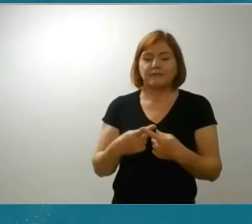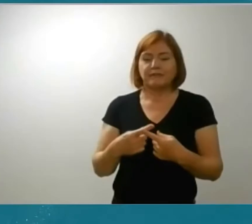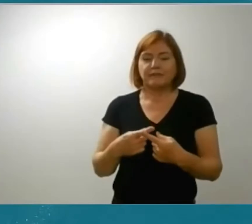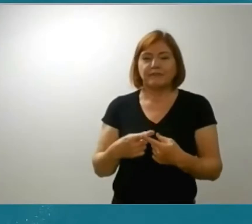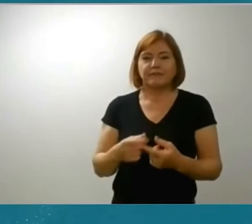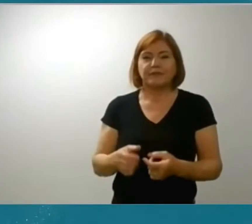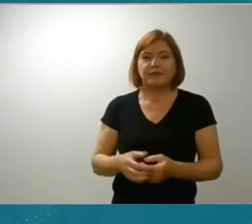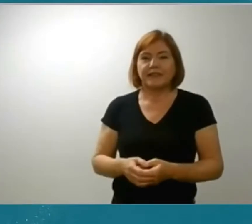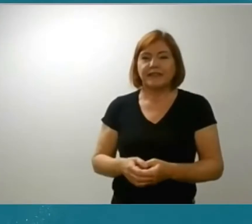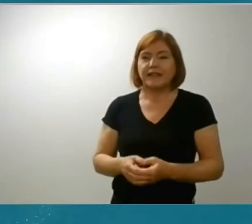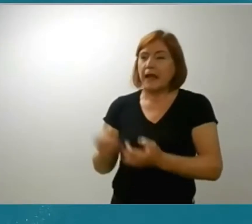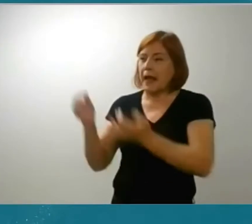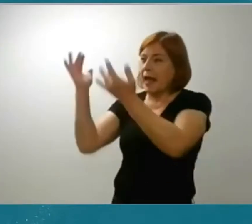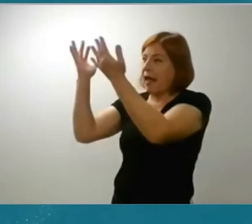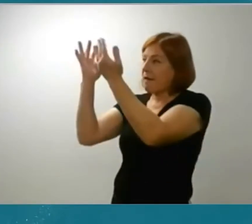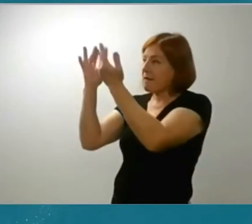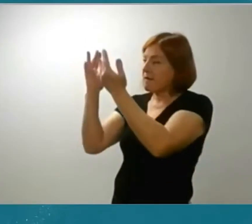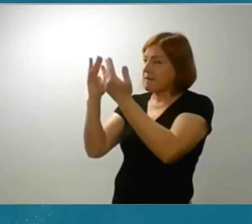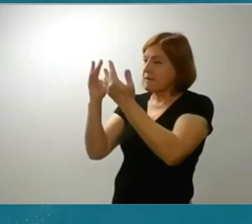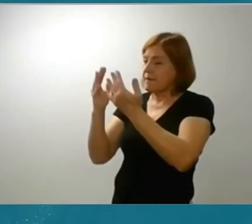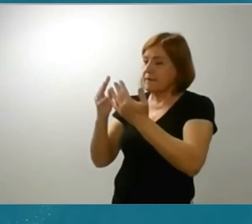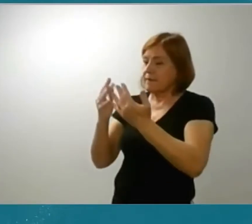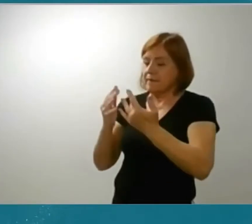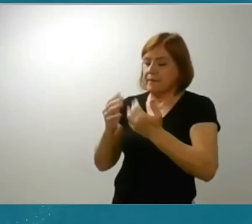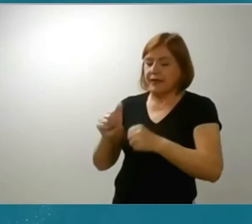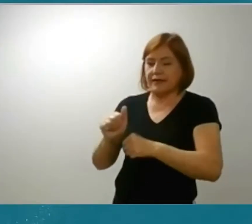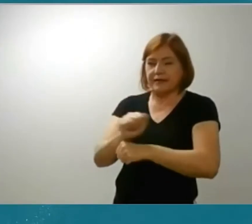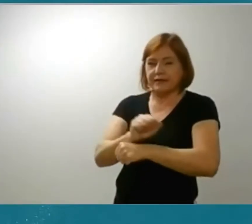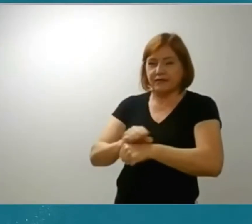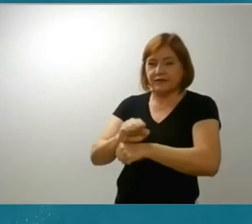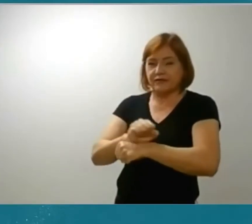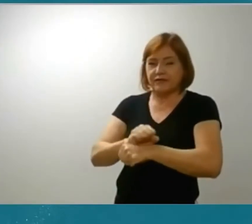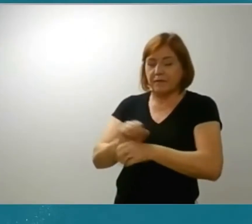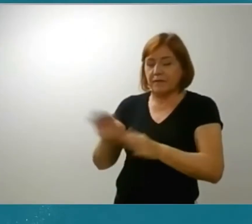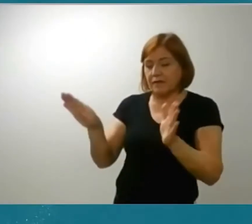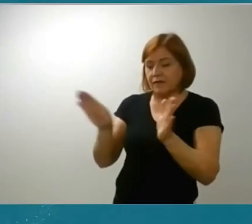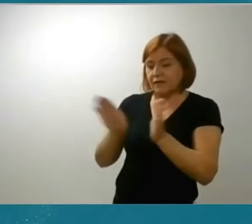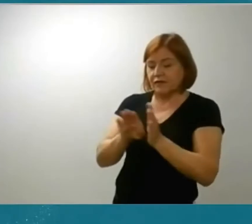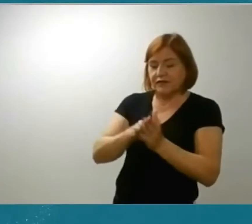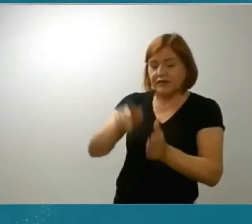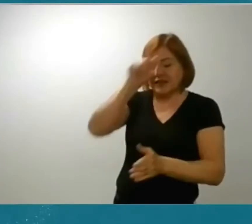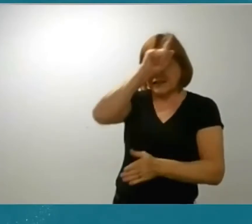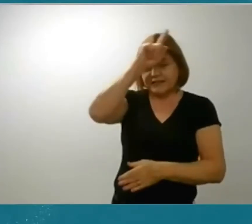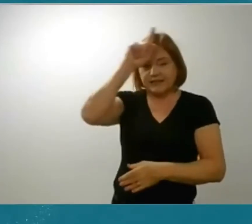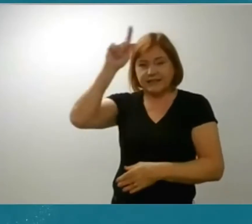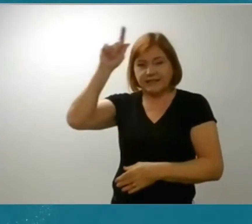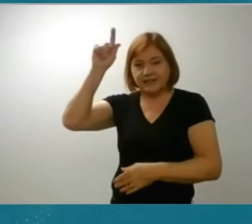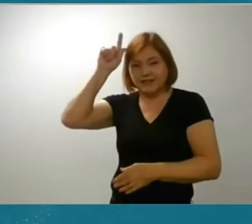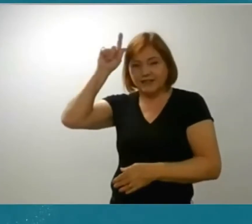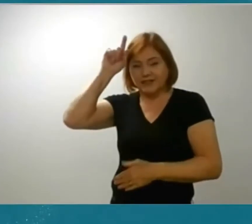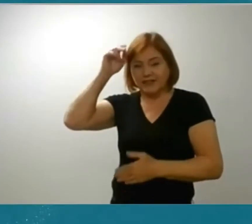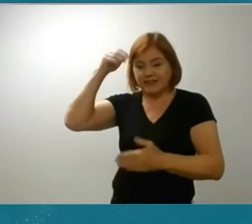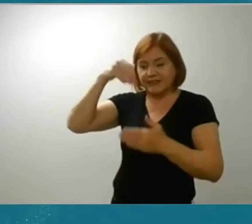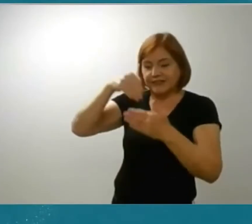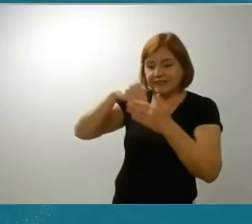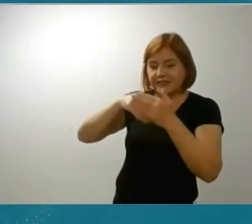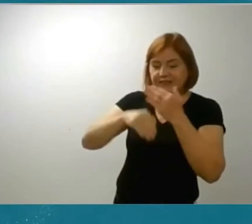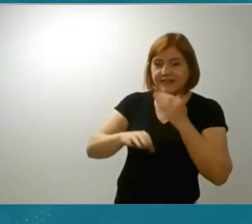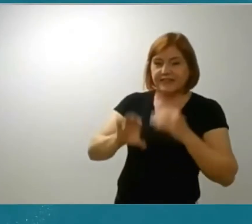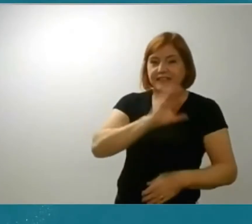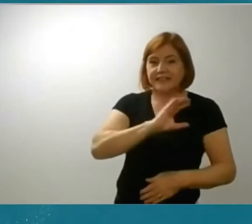esses versículos me comoveram, me emocionaram. Eu vou ler de novo para vocês,